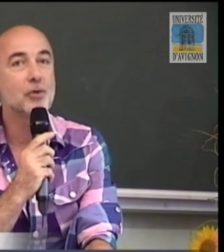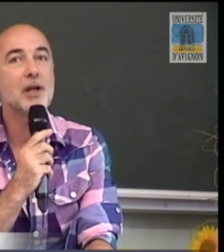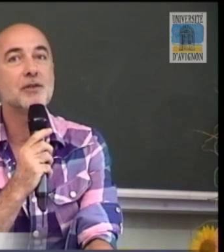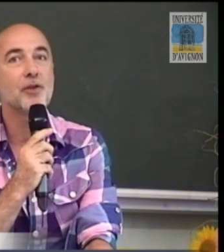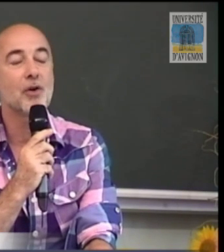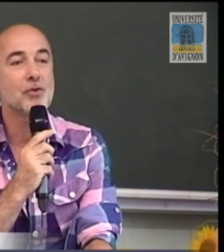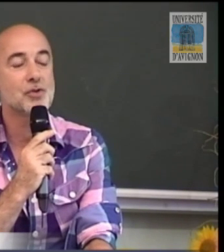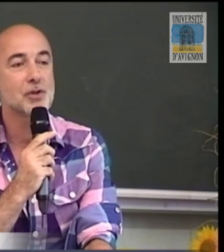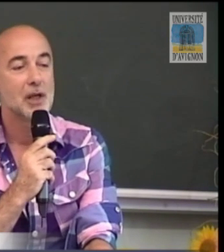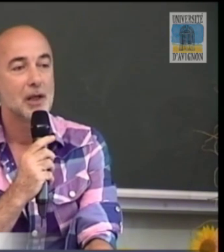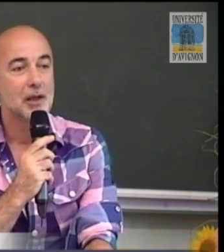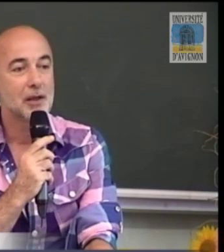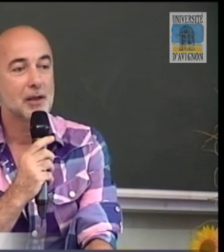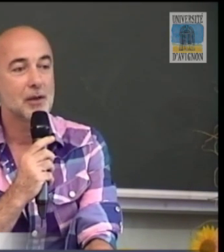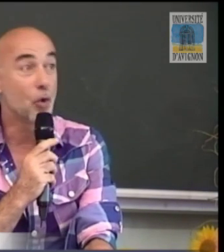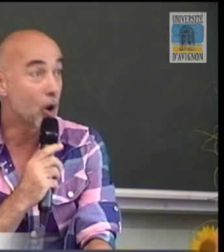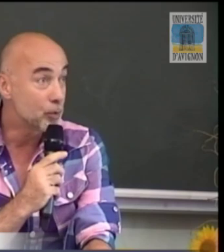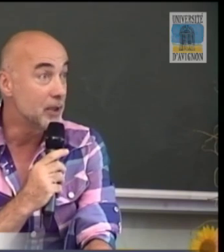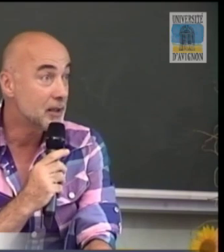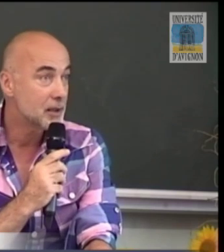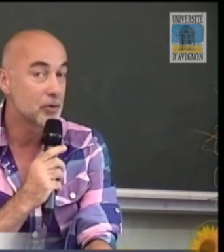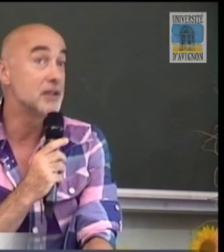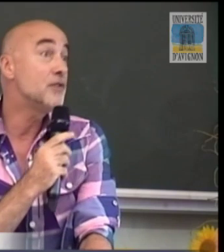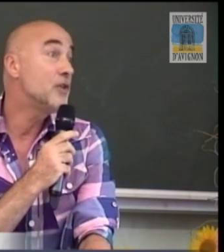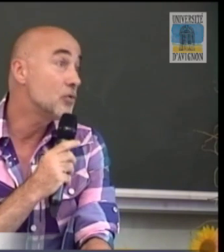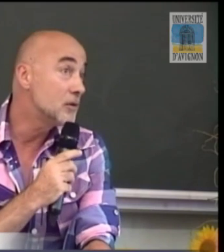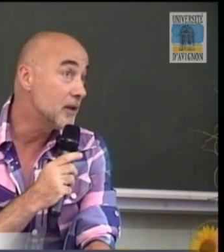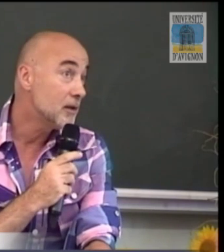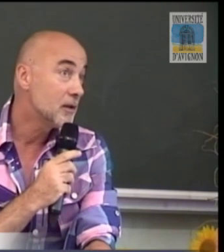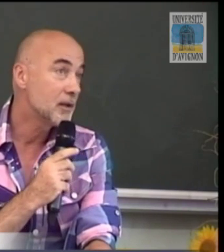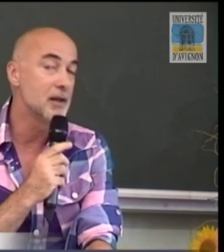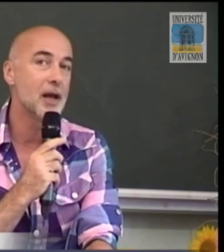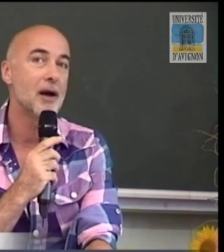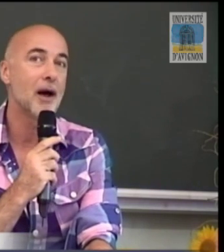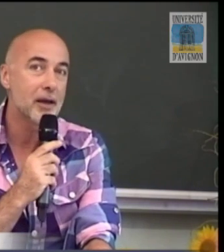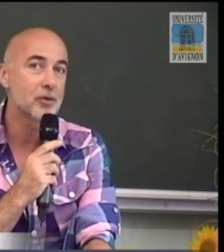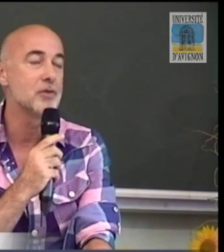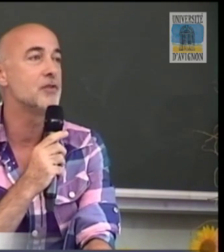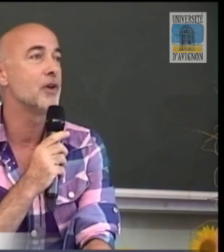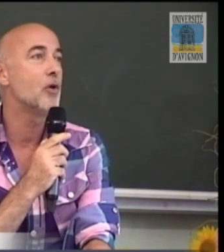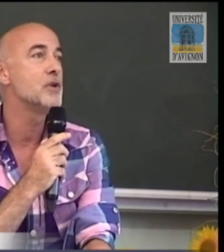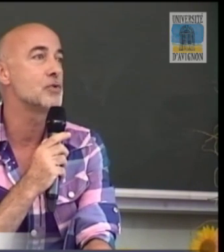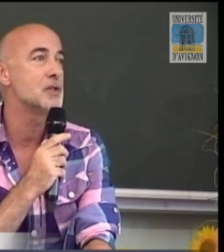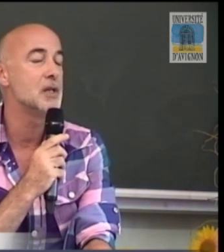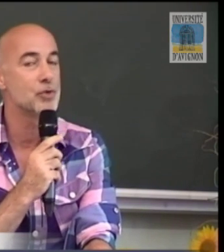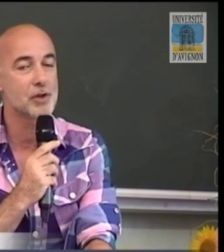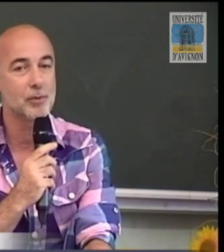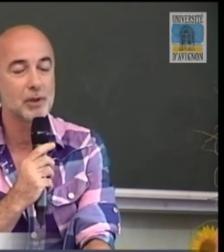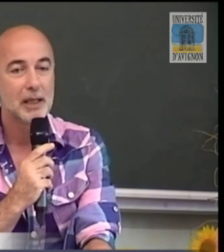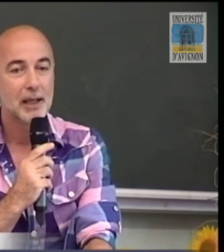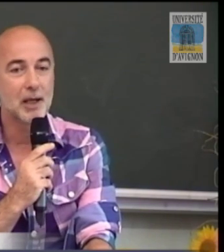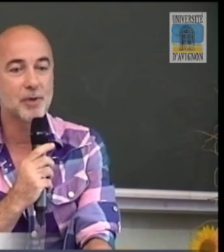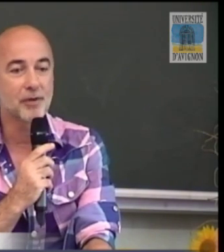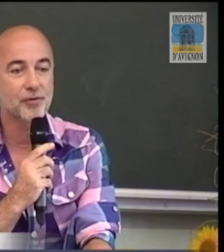parler de la différence au grand public, de la difficulté qu'il y a à être différent, mais aussi, il me